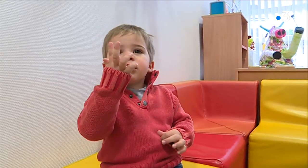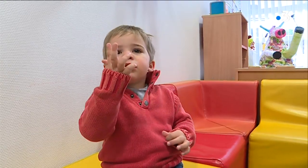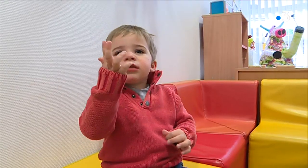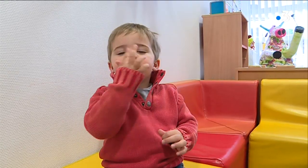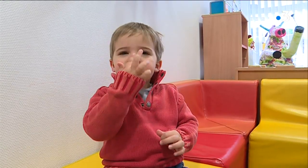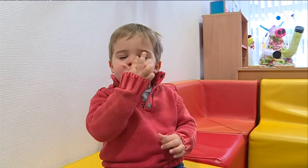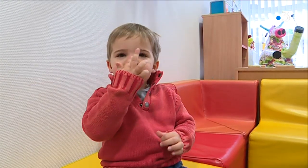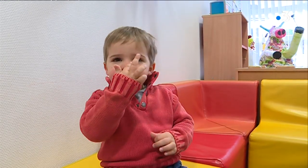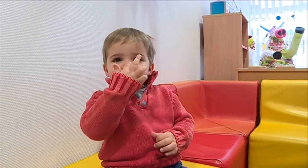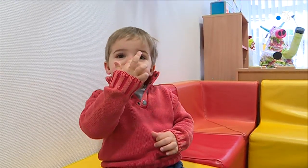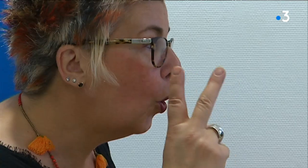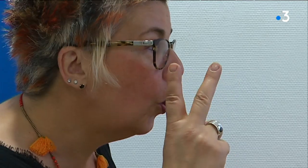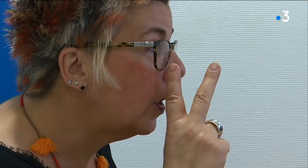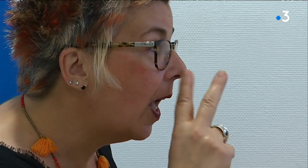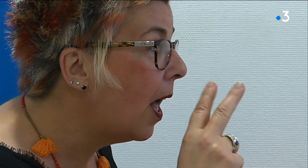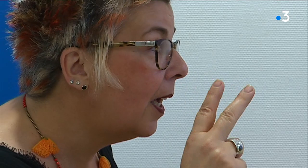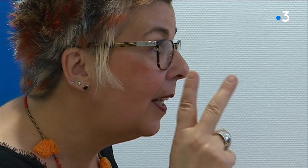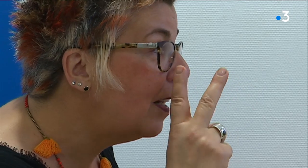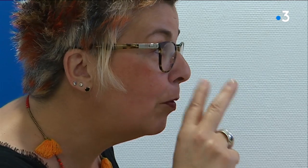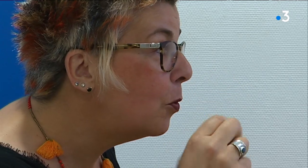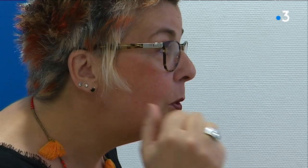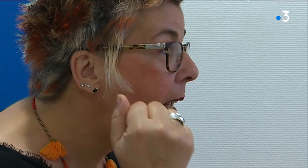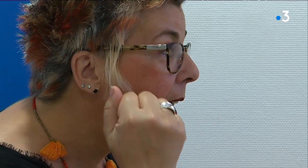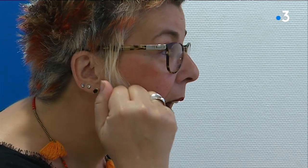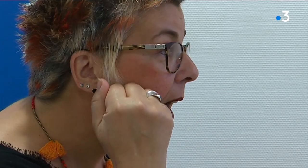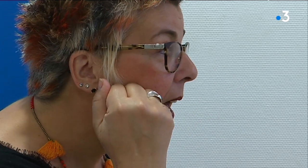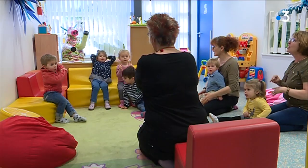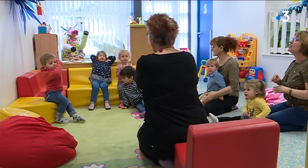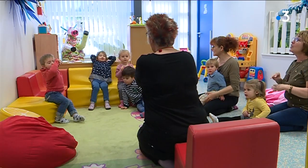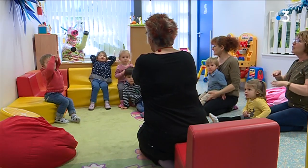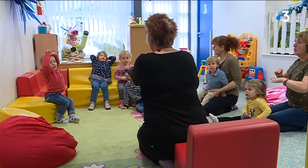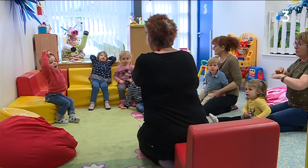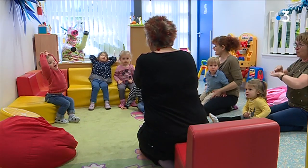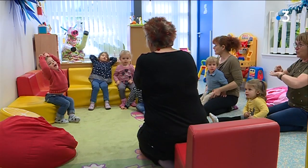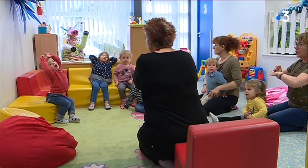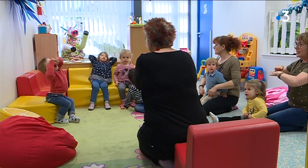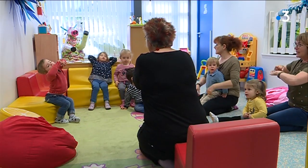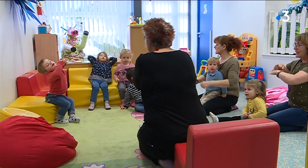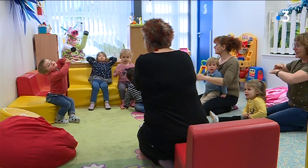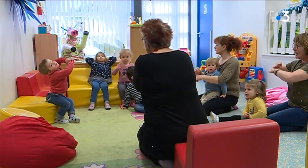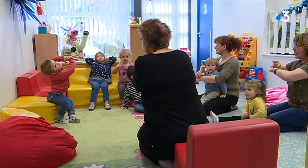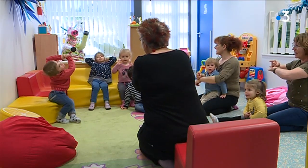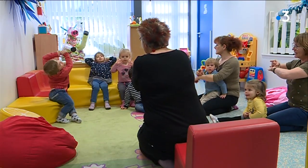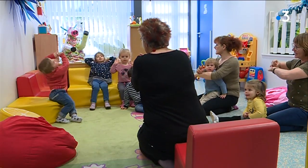ils connaissent plusieurs mots de la langue des signes un bon moyen pour eux de se faire comprendre Un enfant, la seule